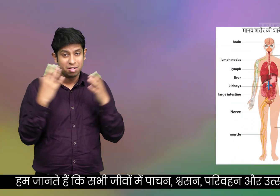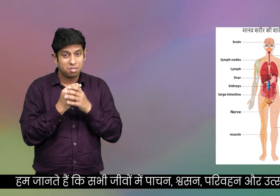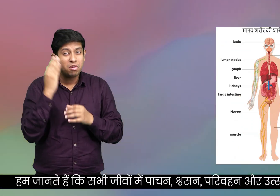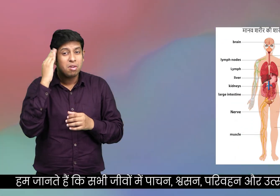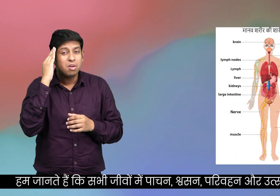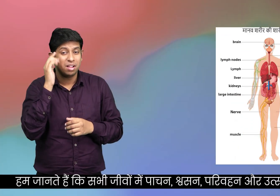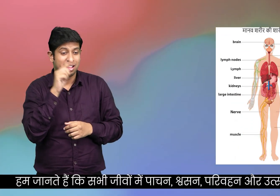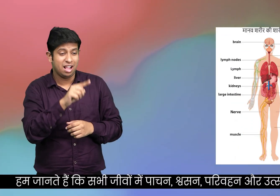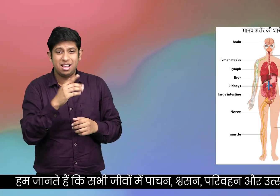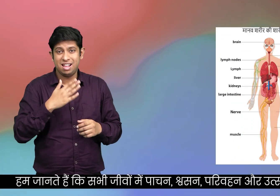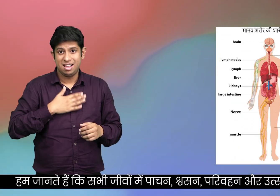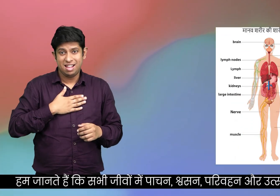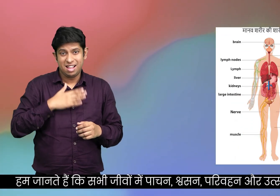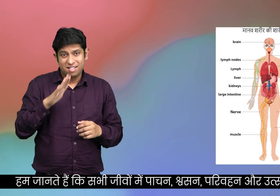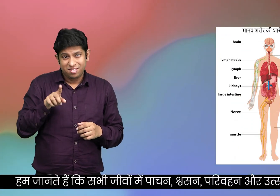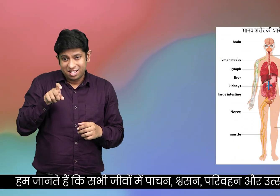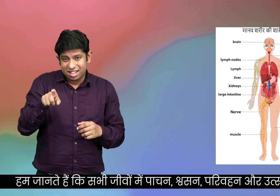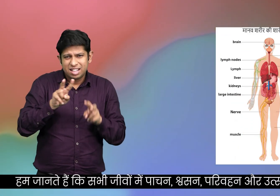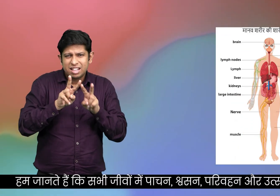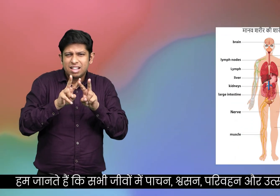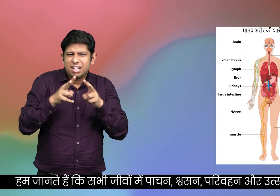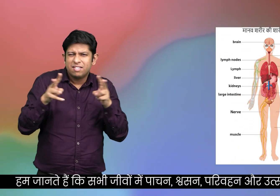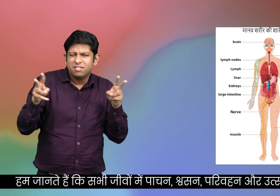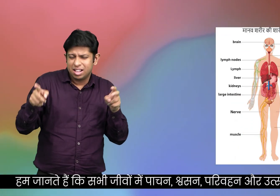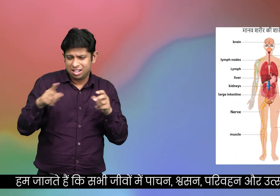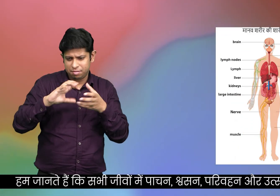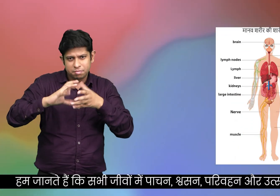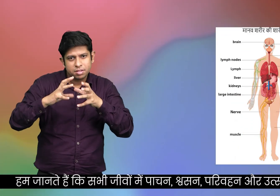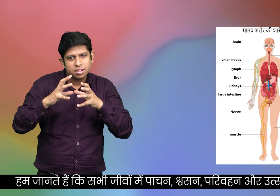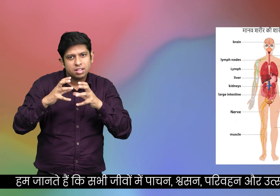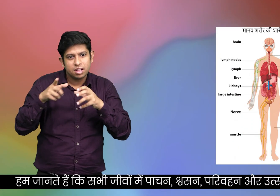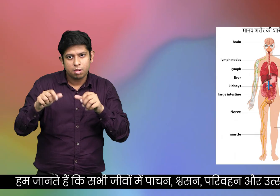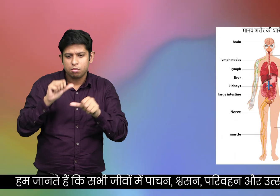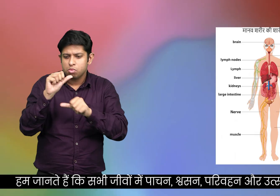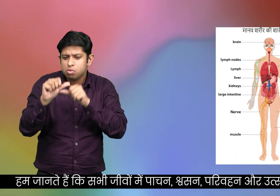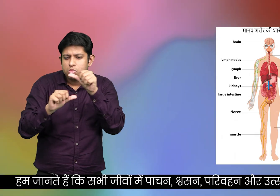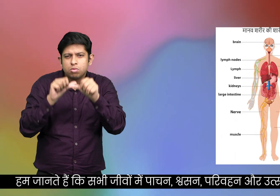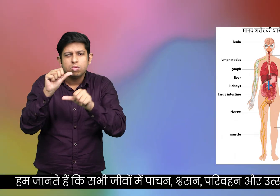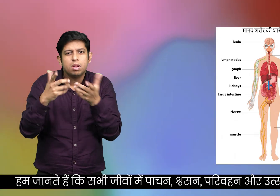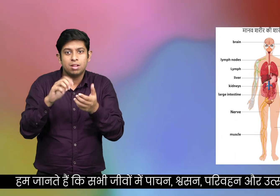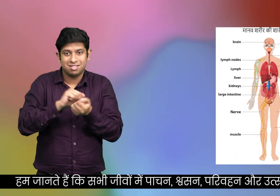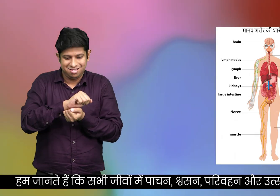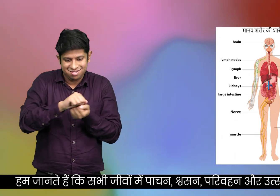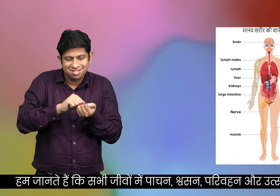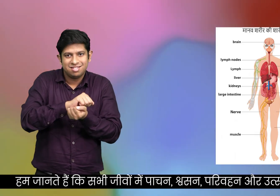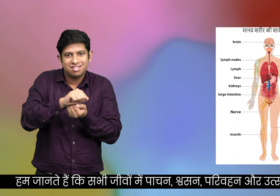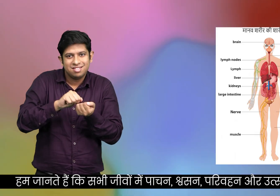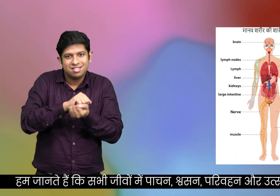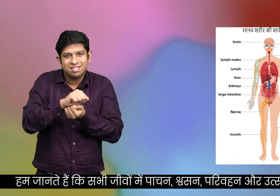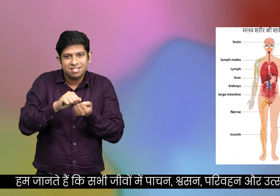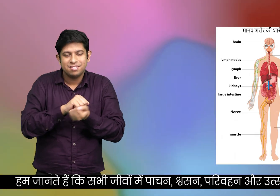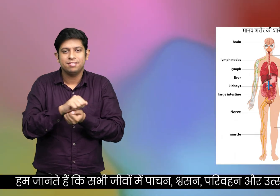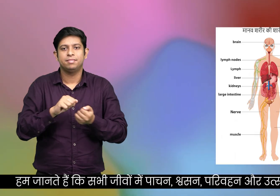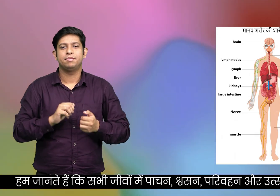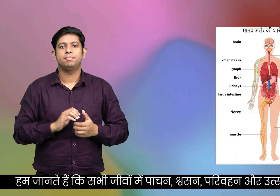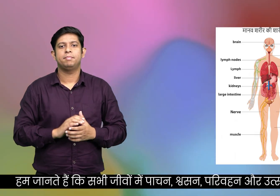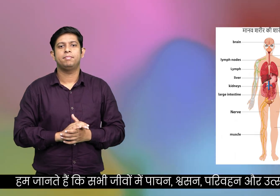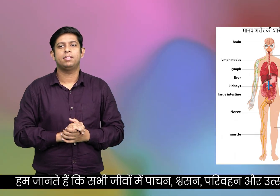हम जानते हैं कि सभी जीवों में पाचन, श्वसन, परिवहन और